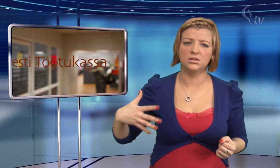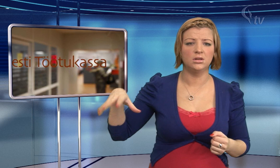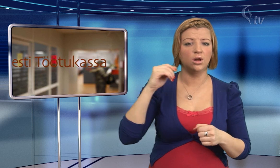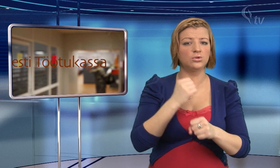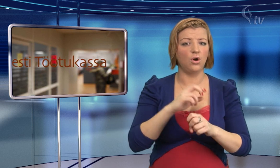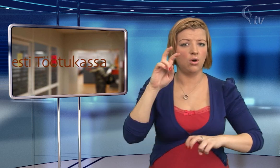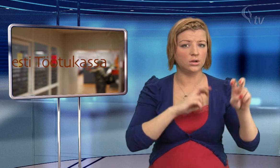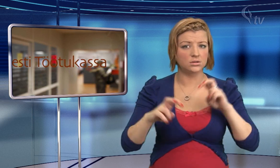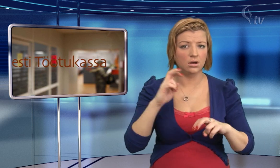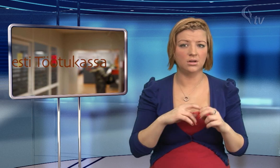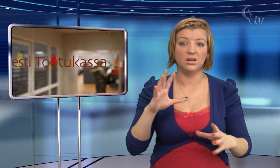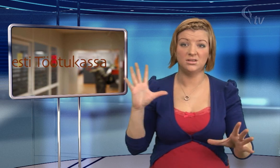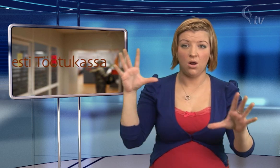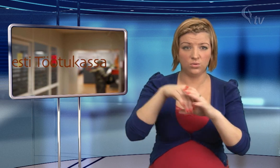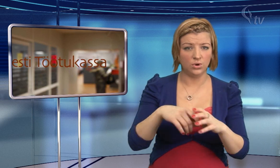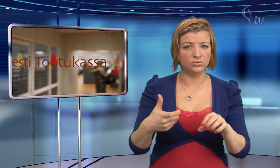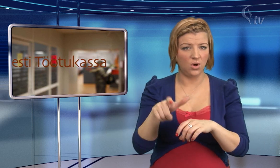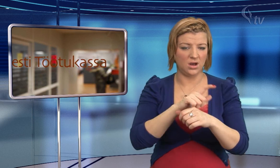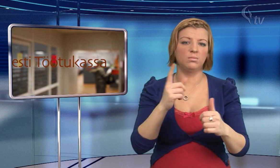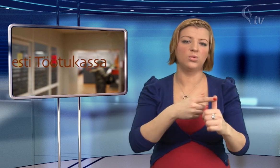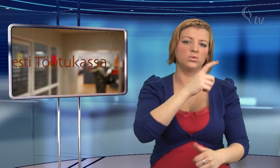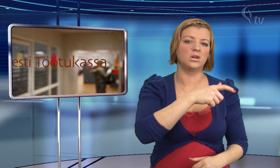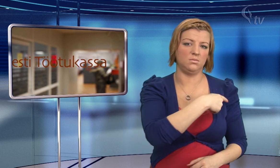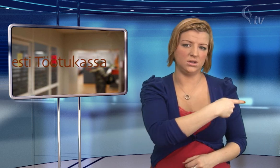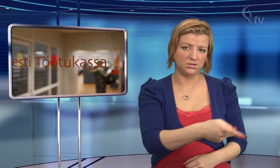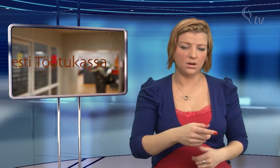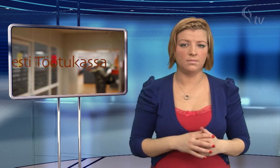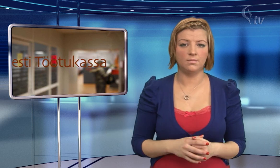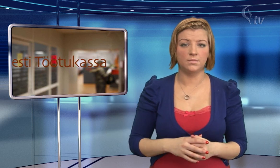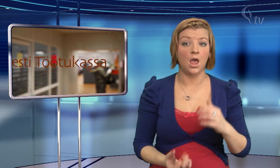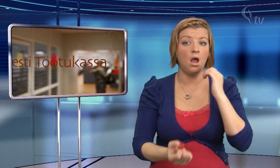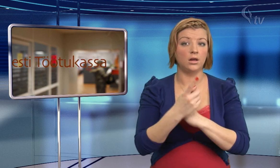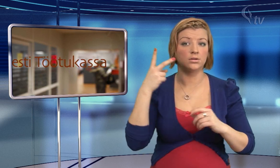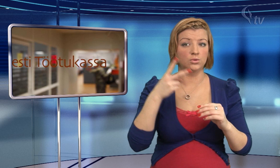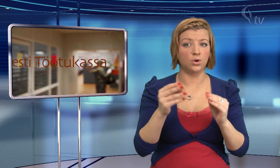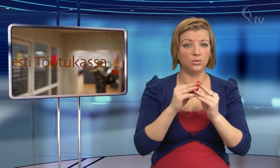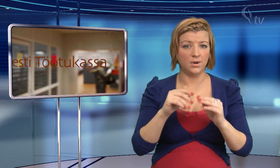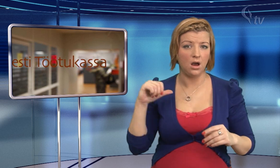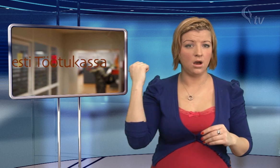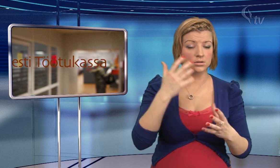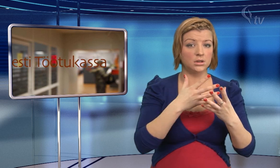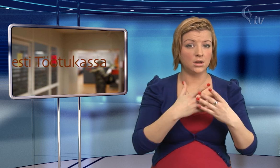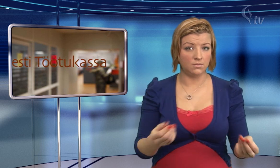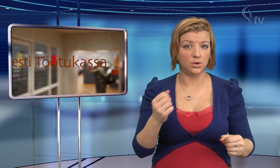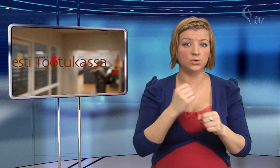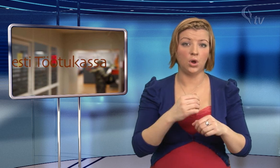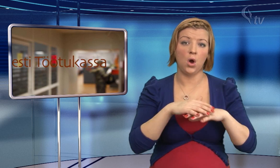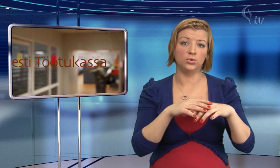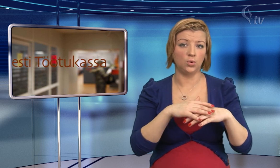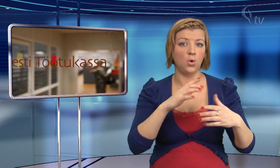oma vastuskirjas, et viimased aastad on olnud rasked kõigile tööotsijatele, sealhulgas eriti puudega inimestele.